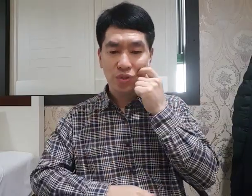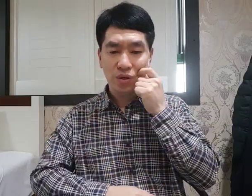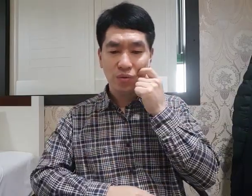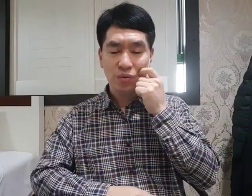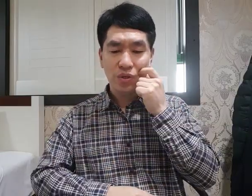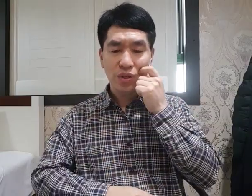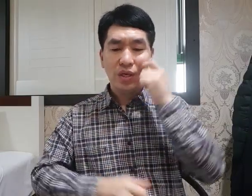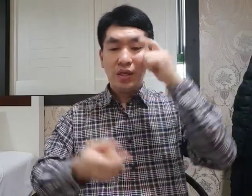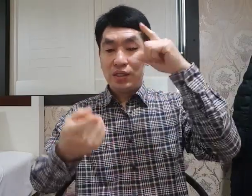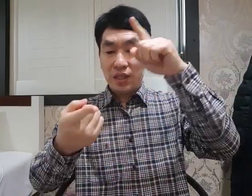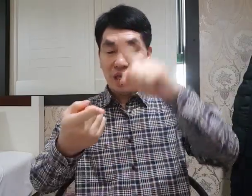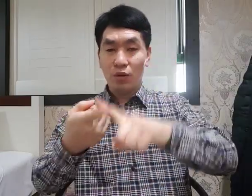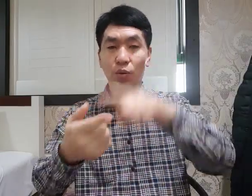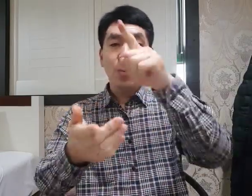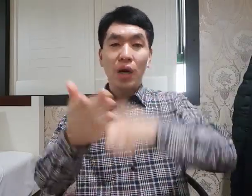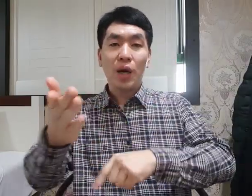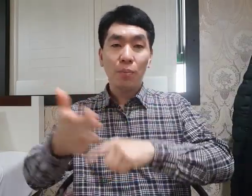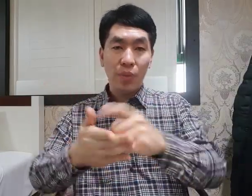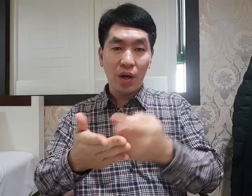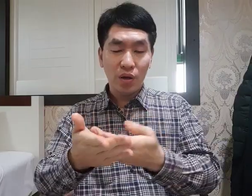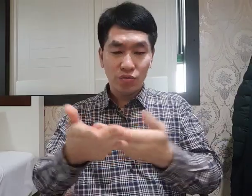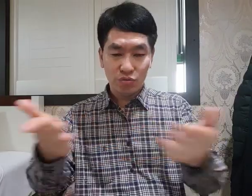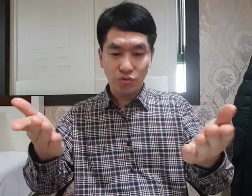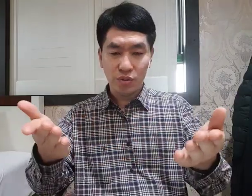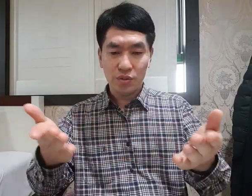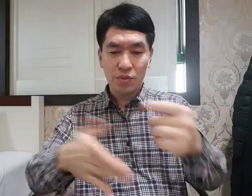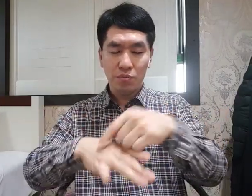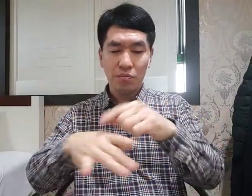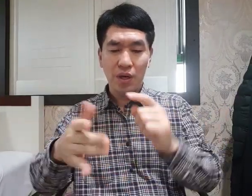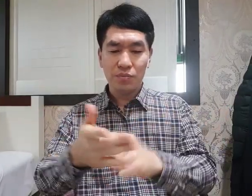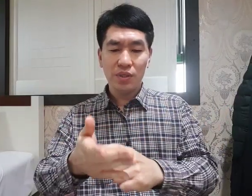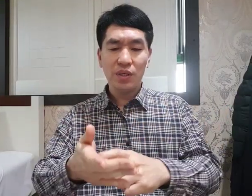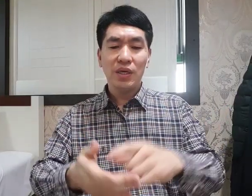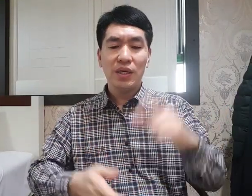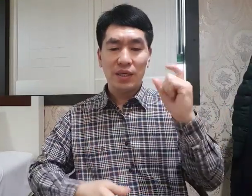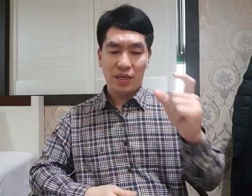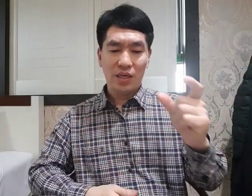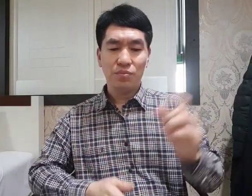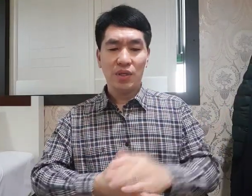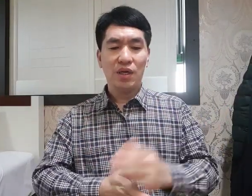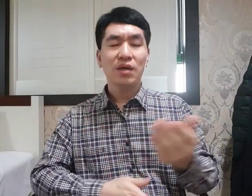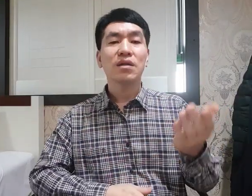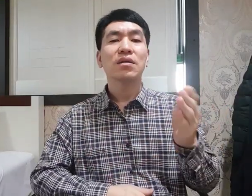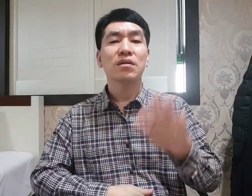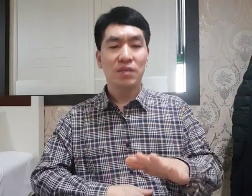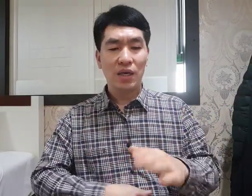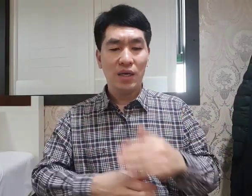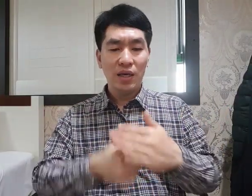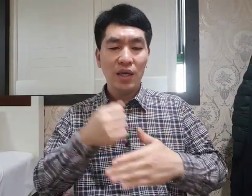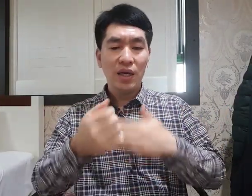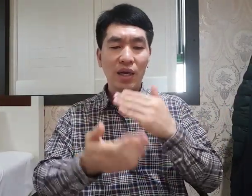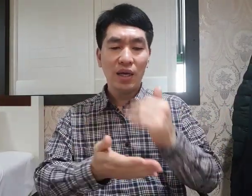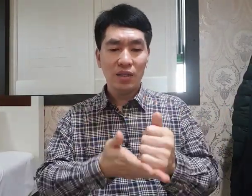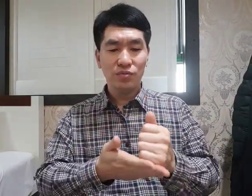못하고 그대로 갚아주려는 마음이 강합니다. 그러나 하나님은